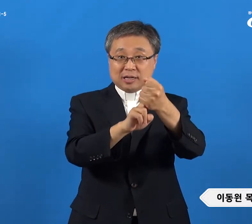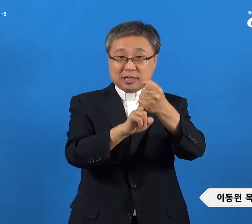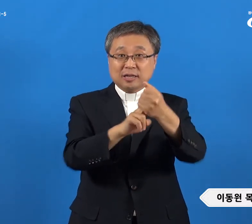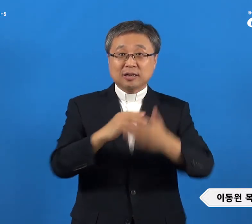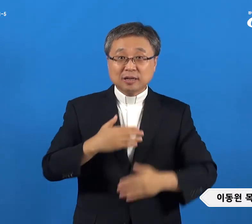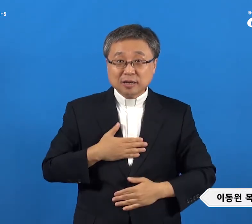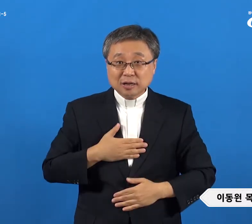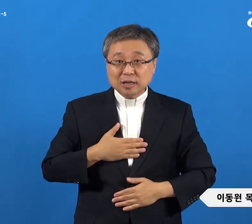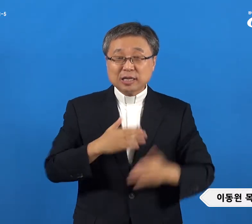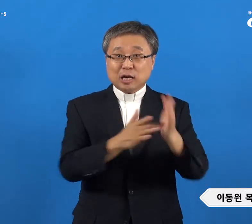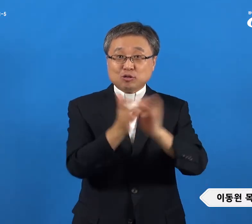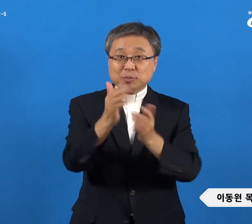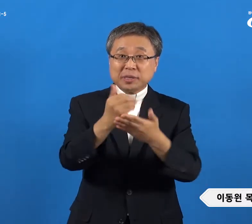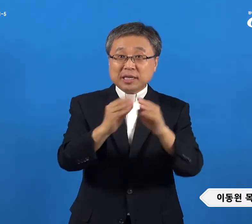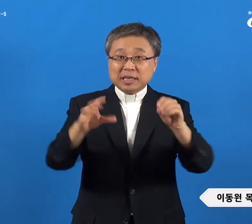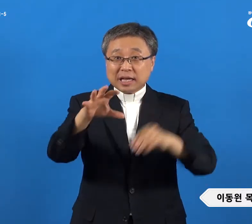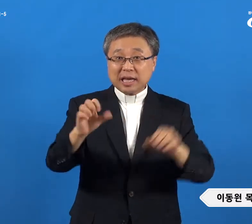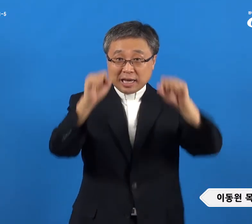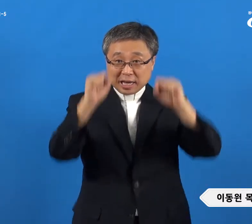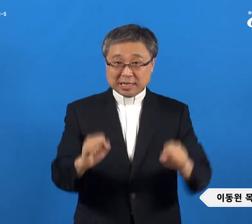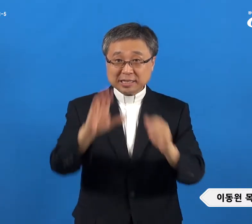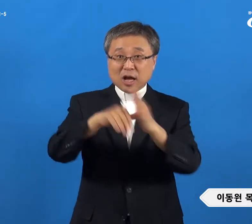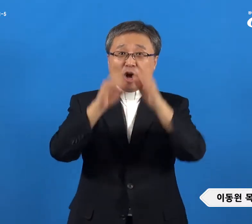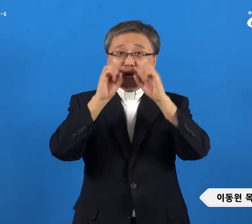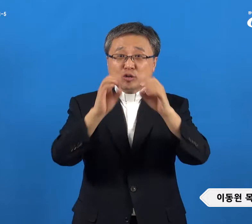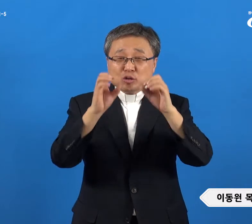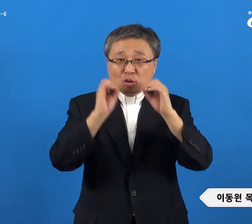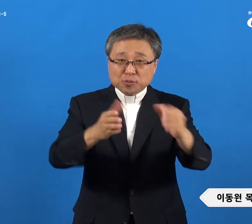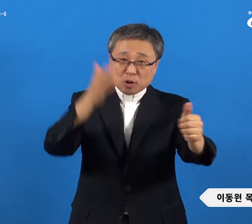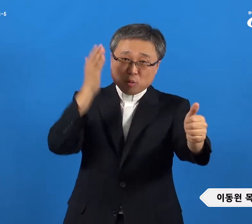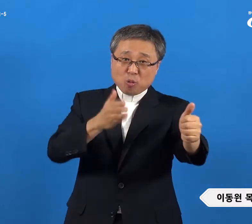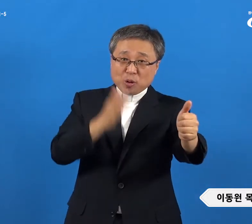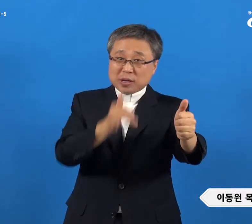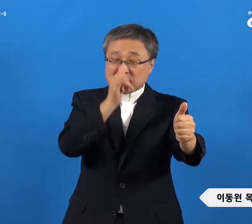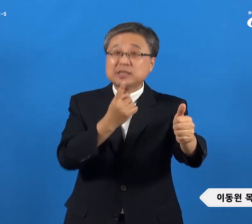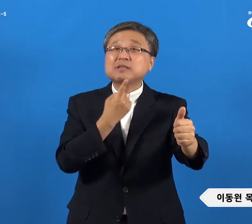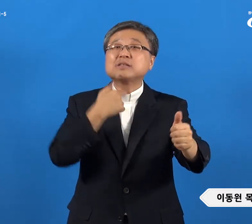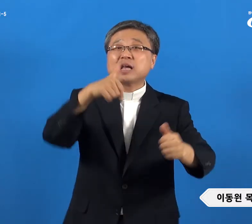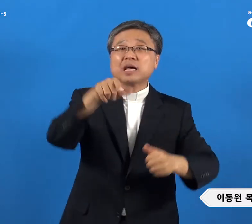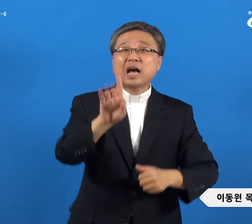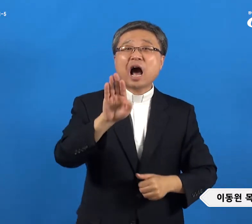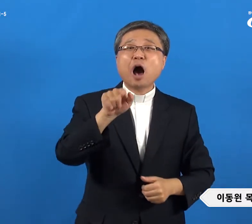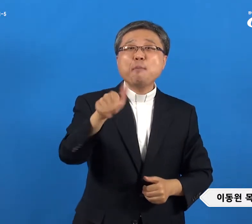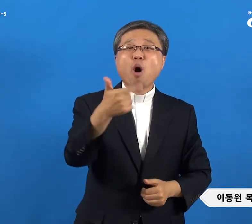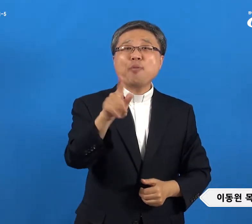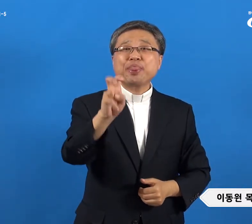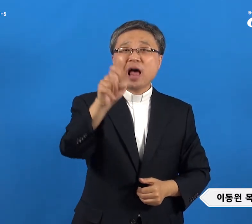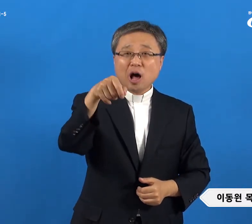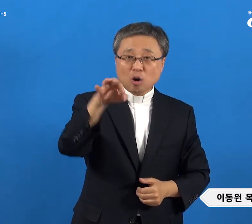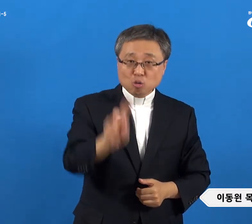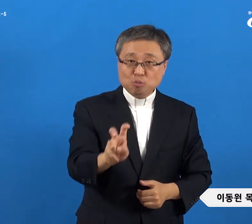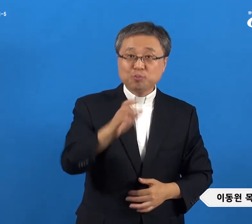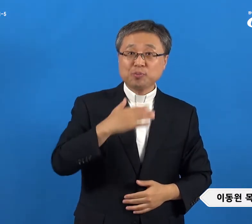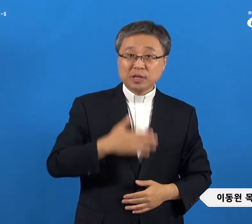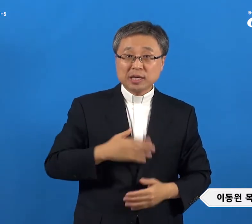사실상 예수님 이 땅에 계실 때 그분의 전도의 본부가 있었던 가버나움 기적의 현장으로 돌아가 보도록